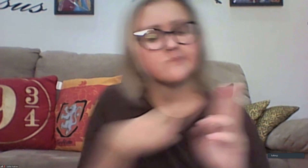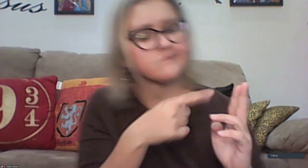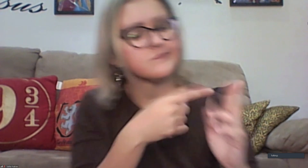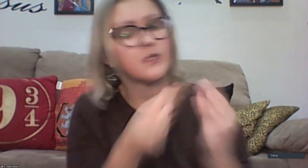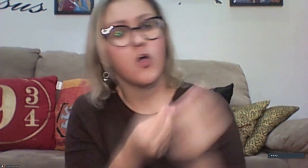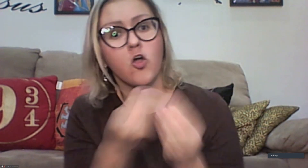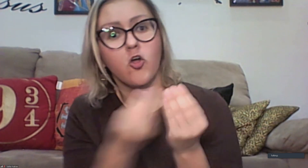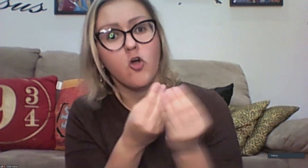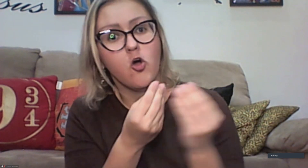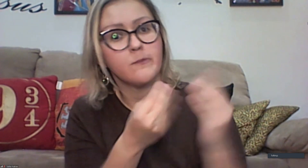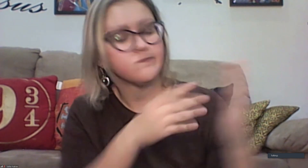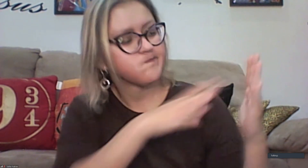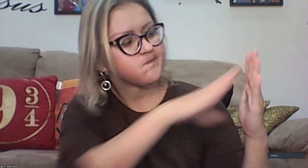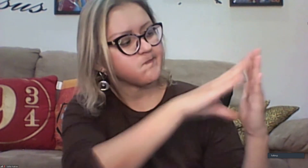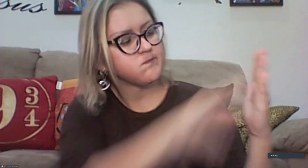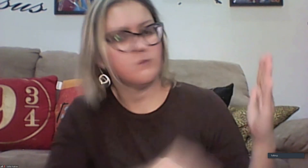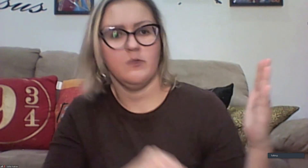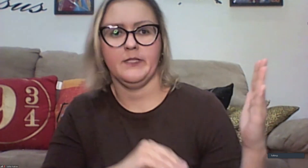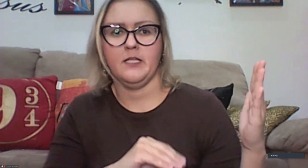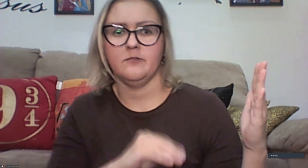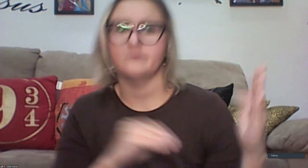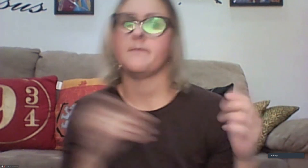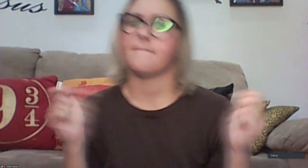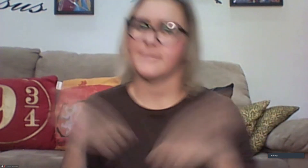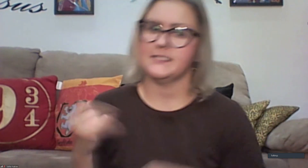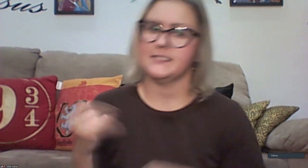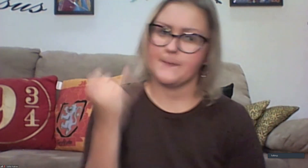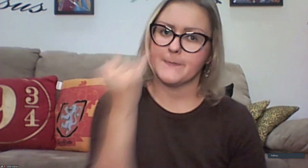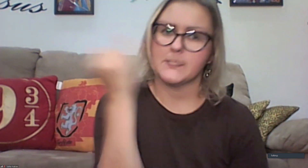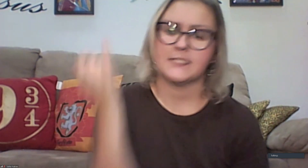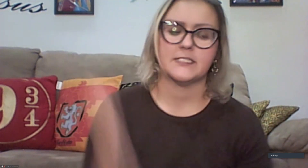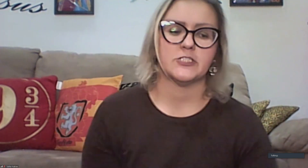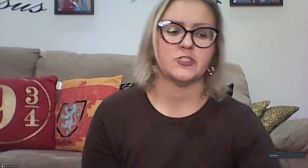nessa representação. Esse modelo para ele é importante.